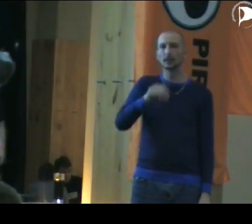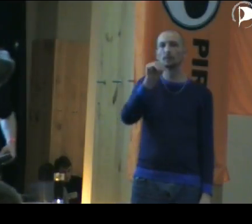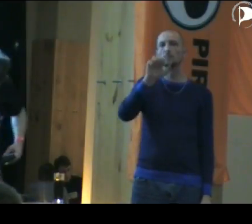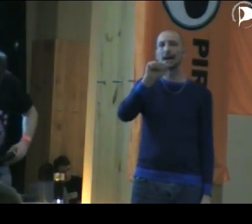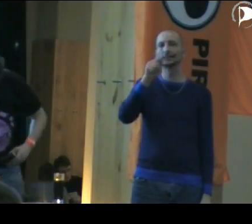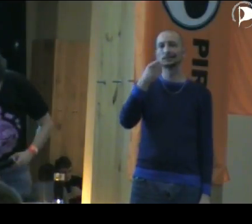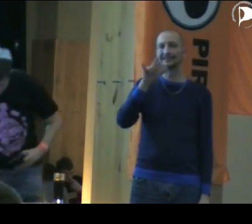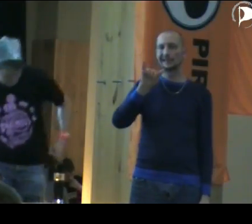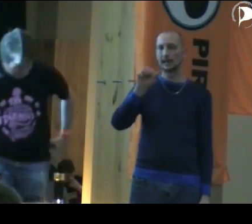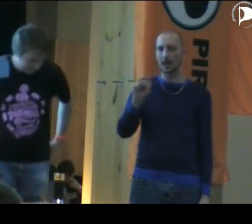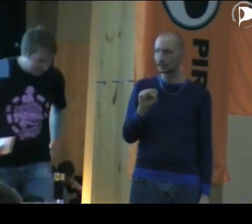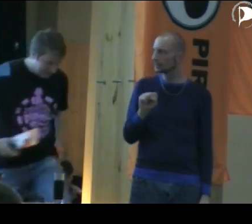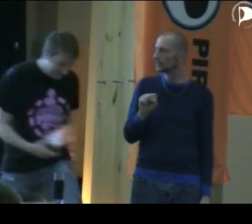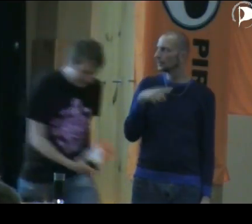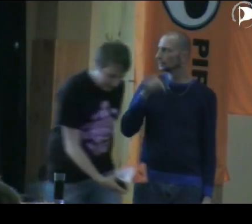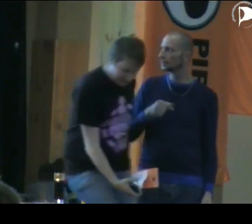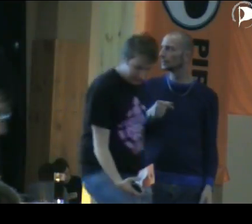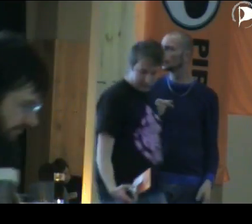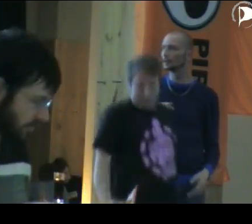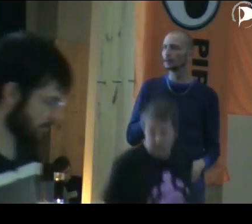ankündigung zum wegs bahn